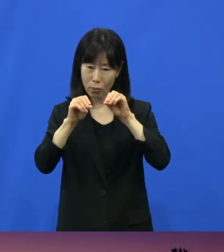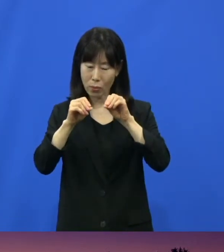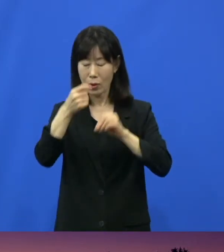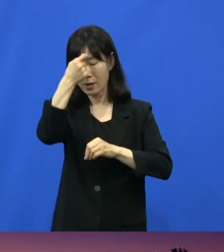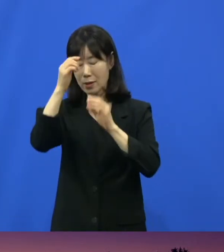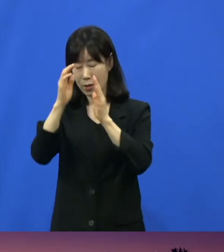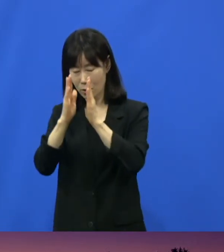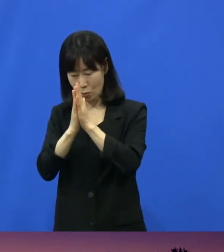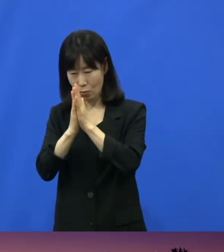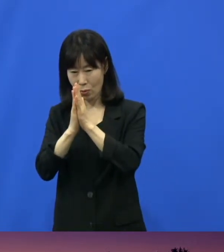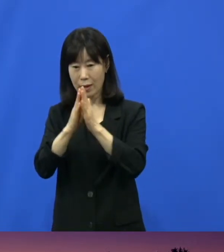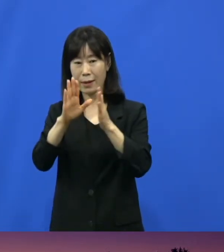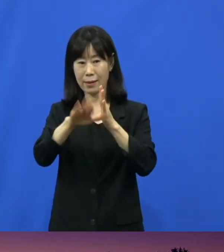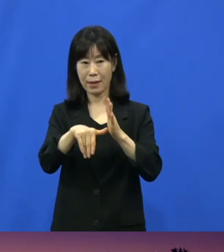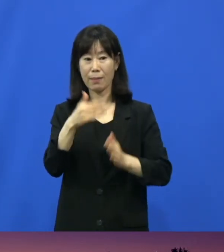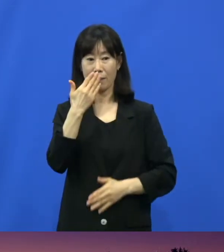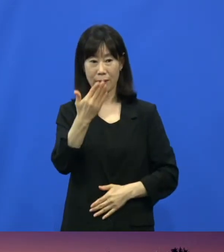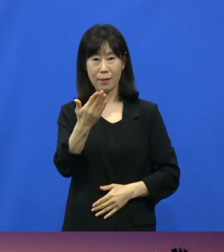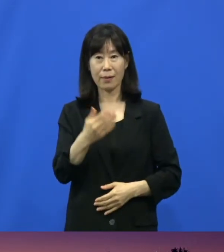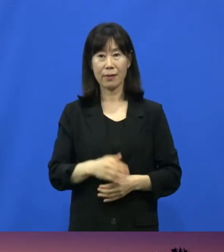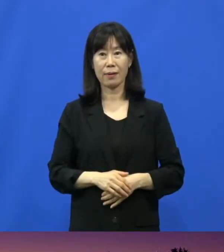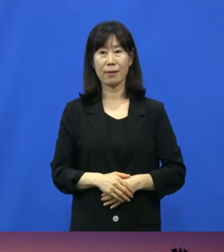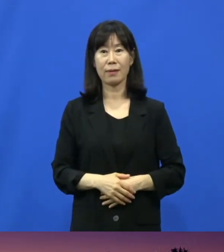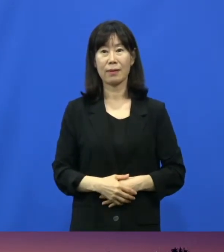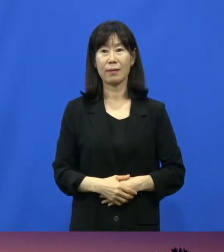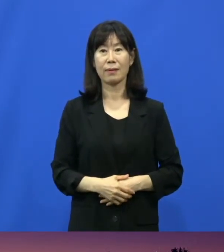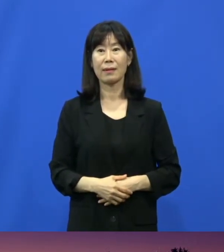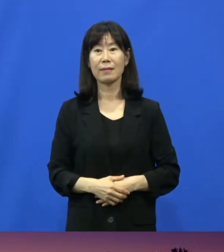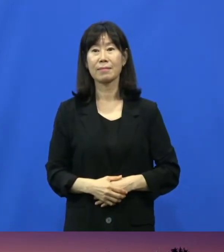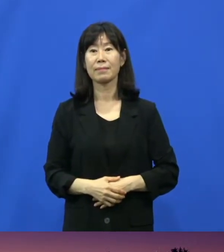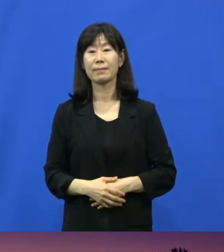그것으로부터 우리의 인생이 출발되는 것입니다. 그것으로 충분한 것입니다.